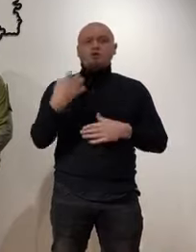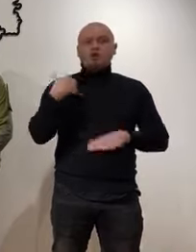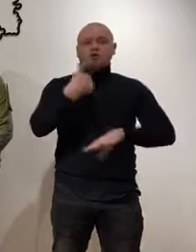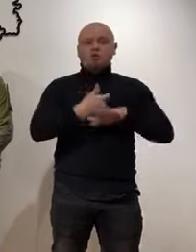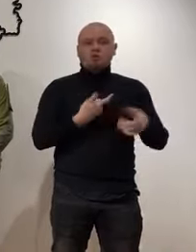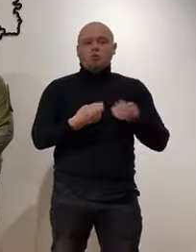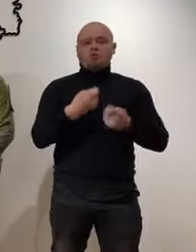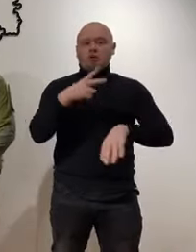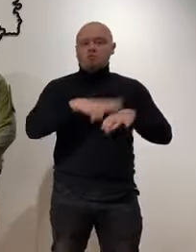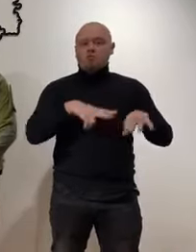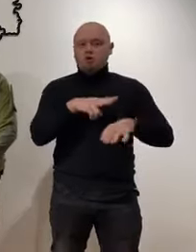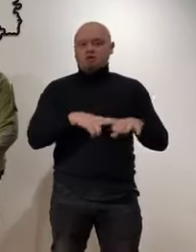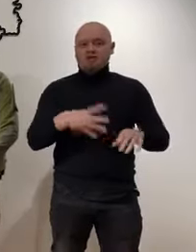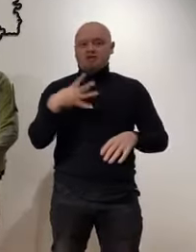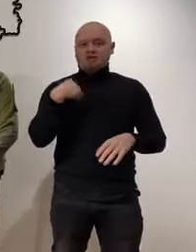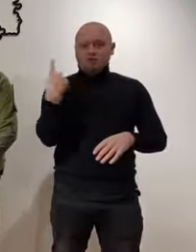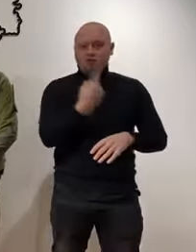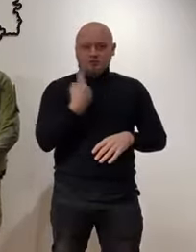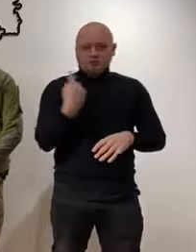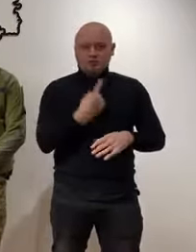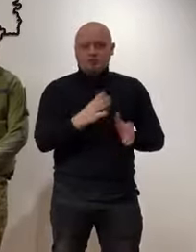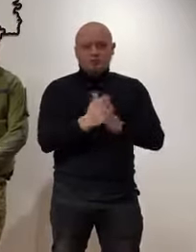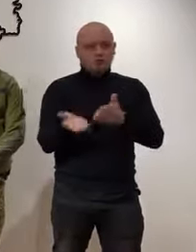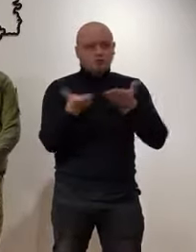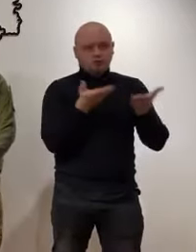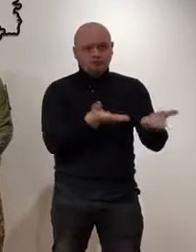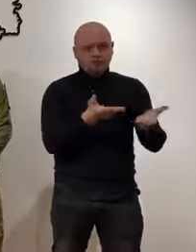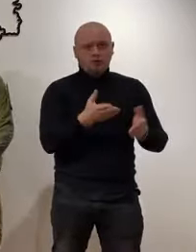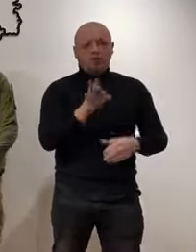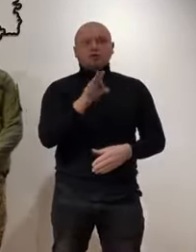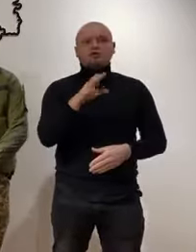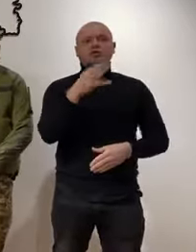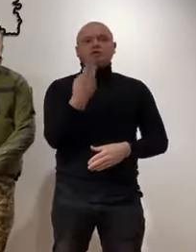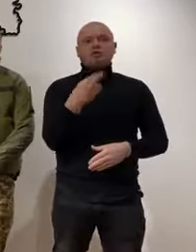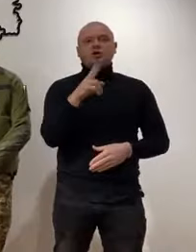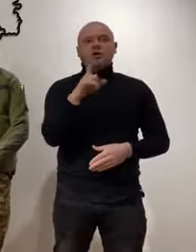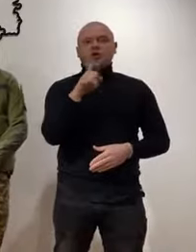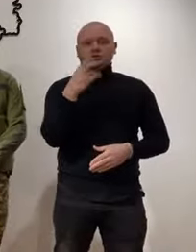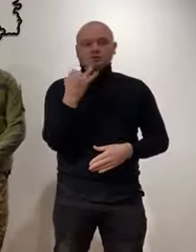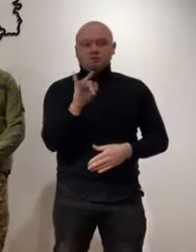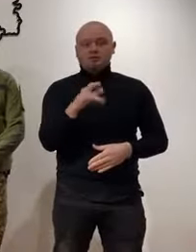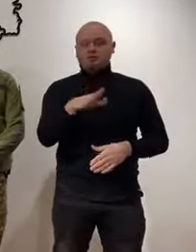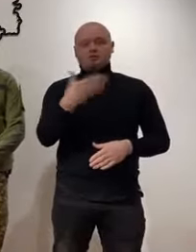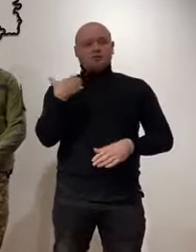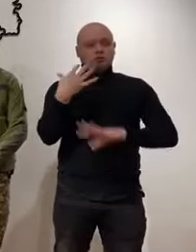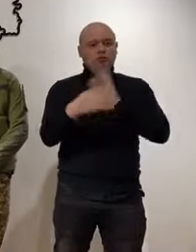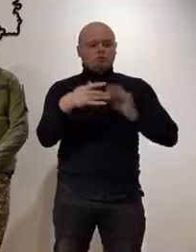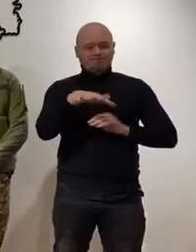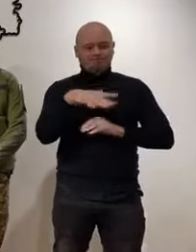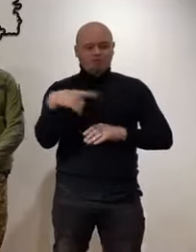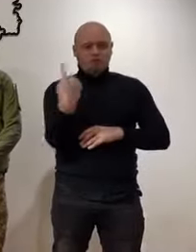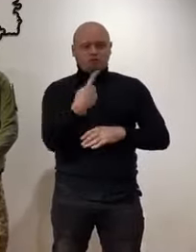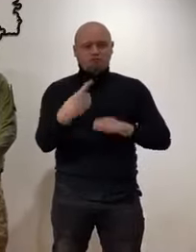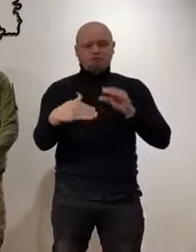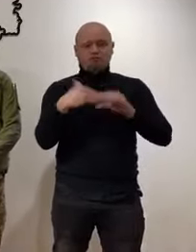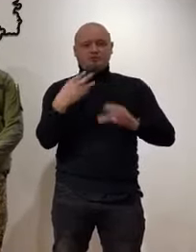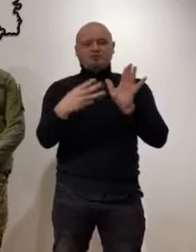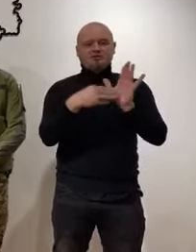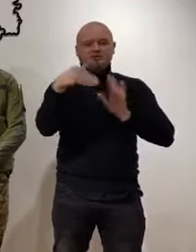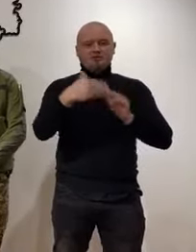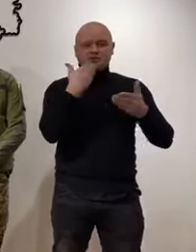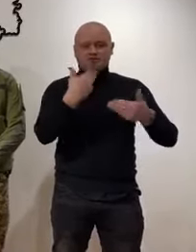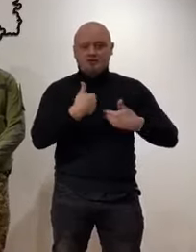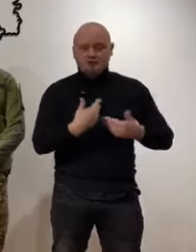начальник головного управління поліції у Львівській області. Прошу, Олександр Шляховський. За минулу добу на території області надійшло 8